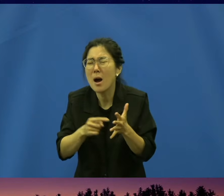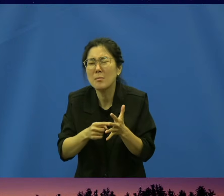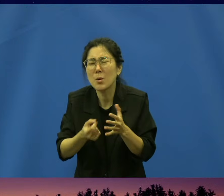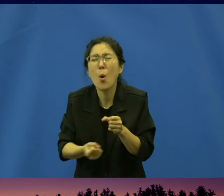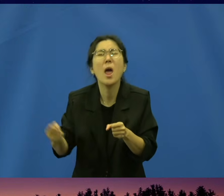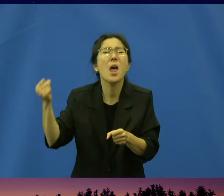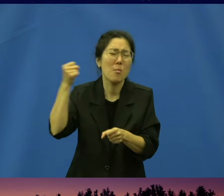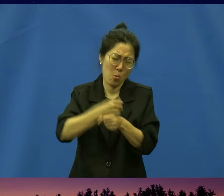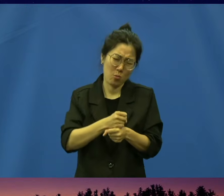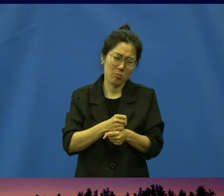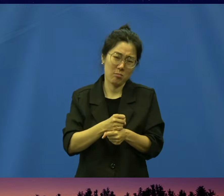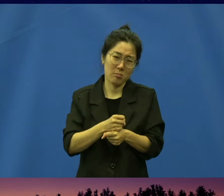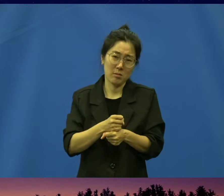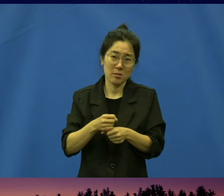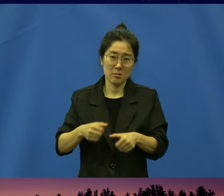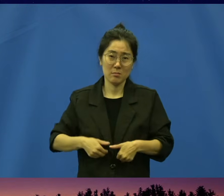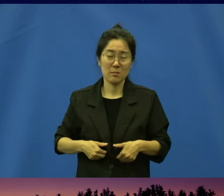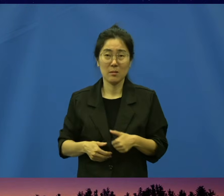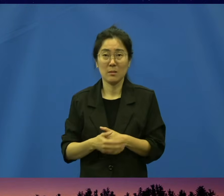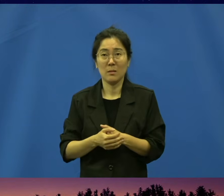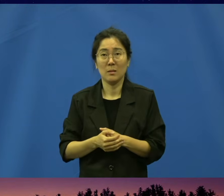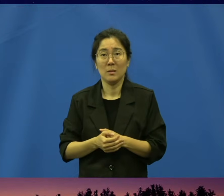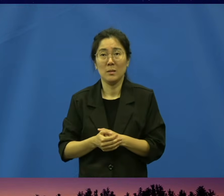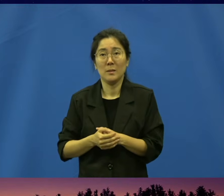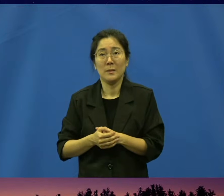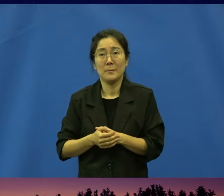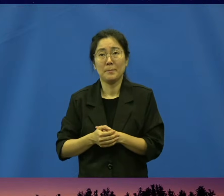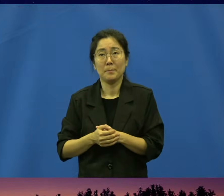우리 서로 부부의 연합,